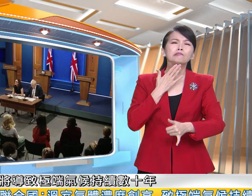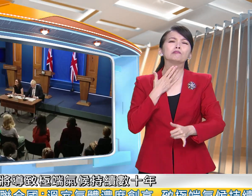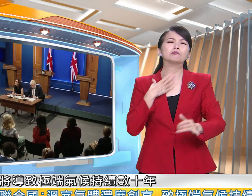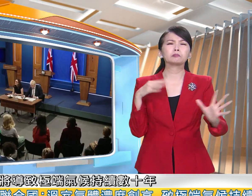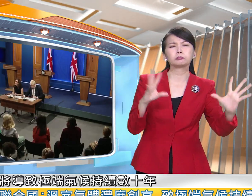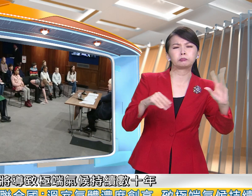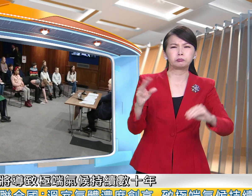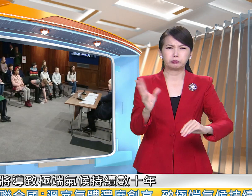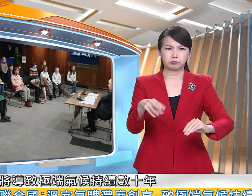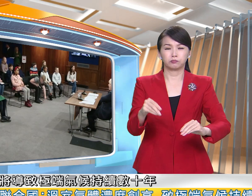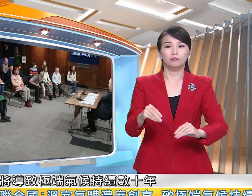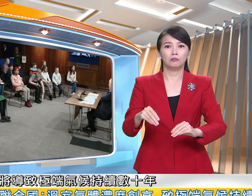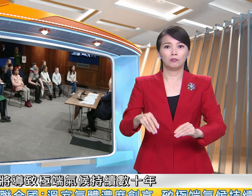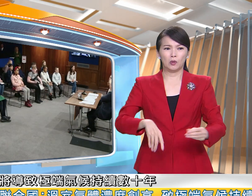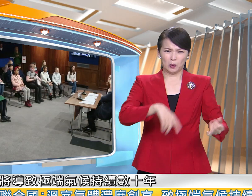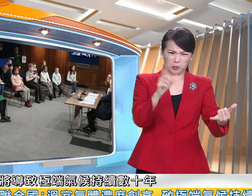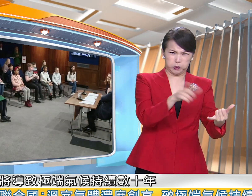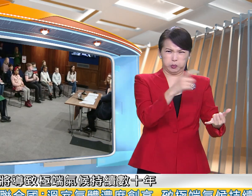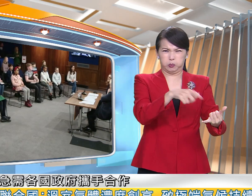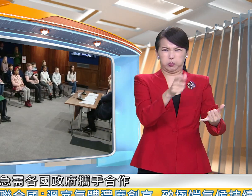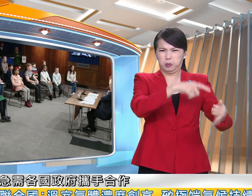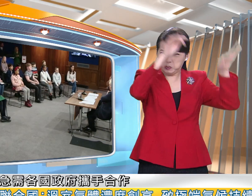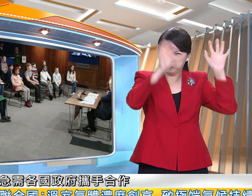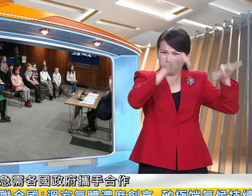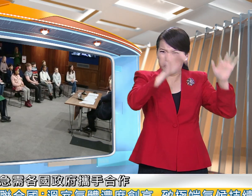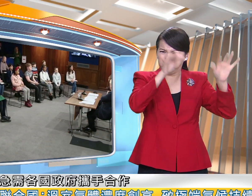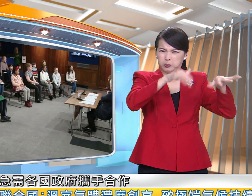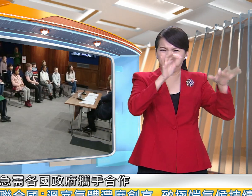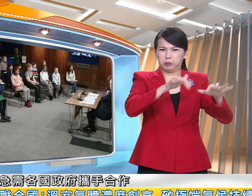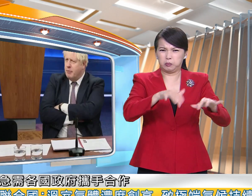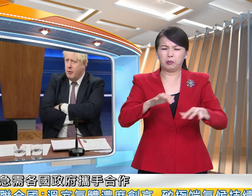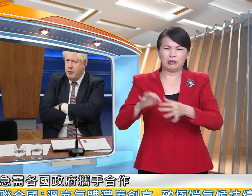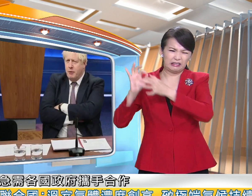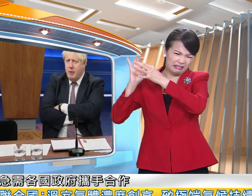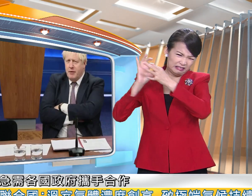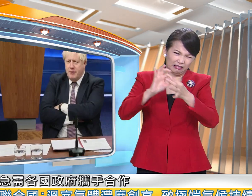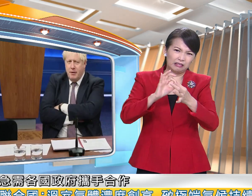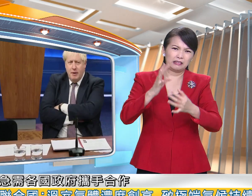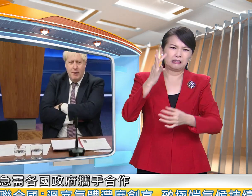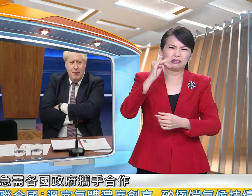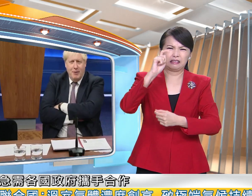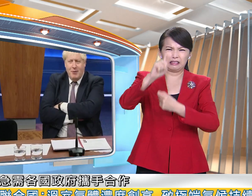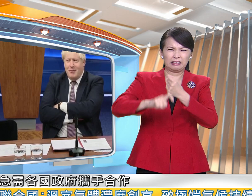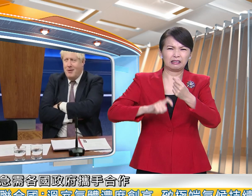持续数十年，急需各国政府携手合作。